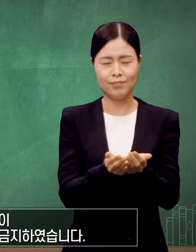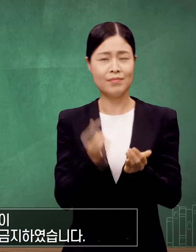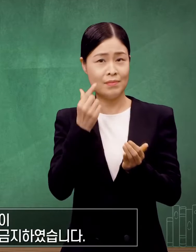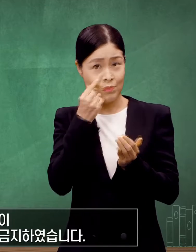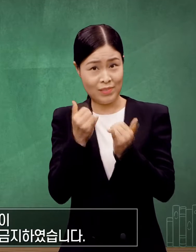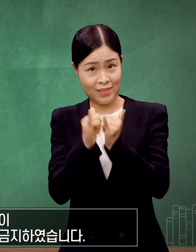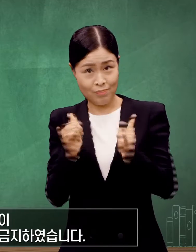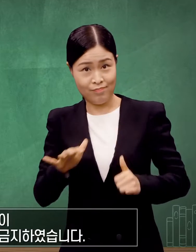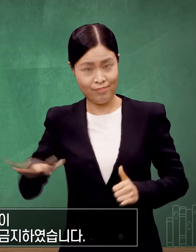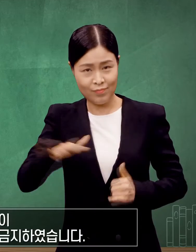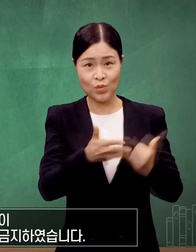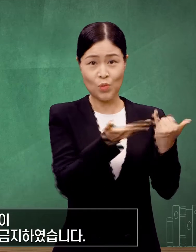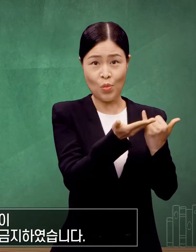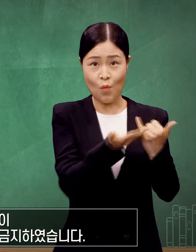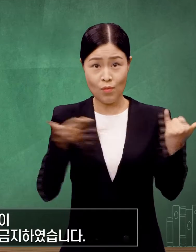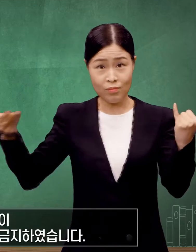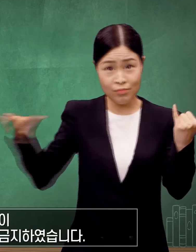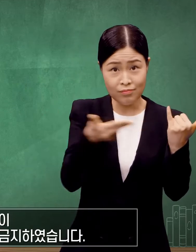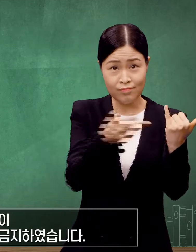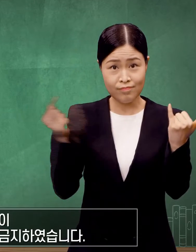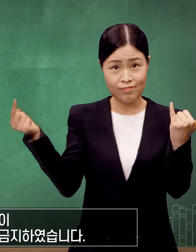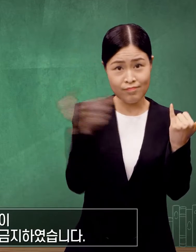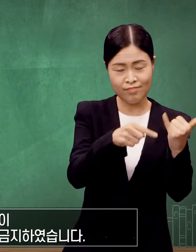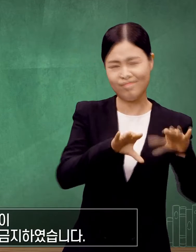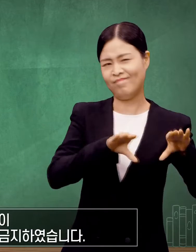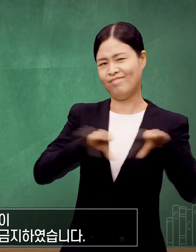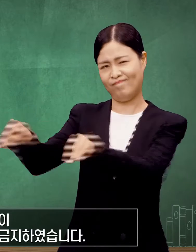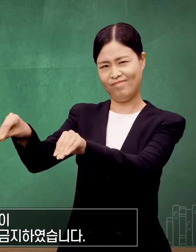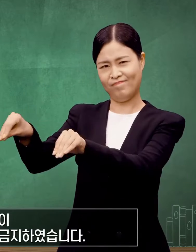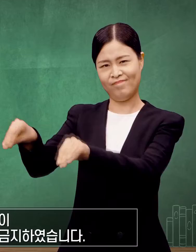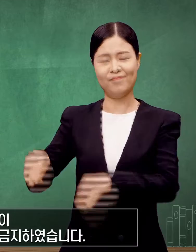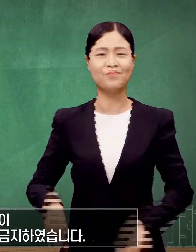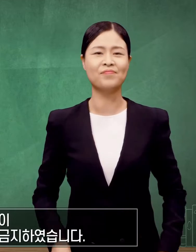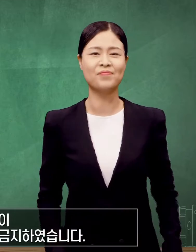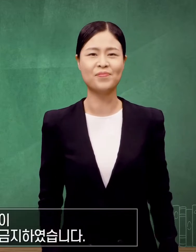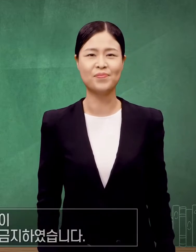주민이 독도에 접근하는 것을 금지하였습니다.